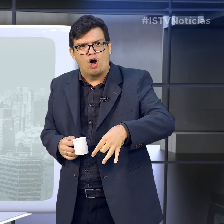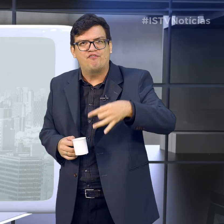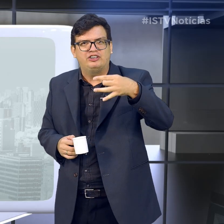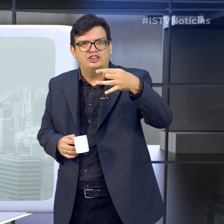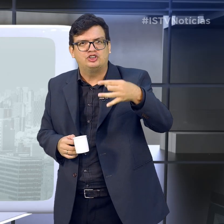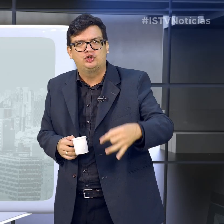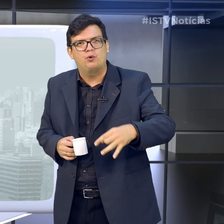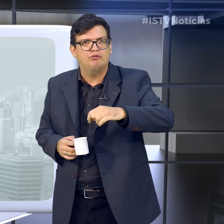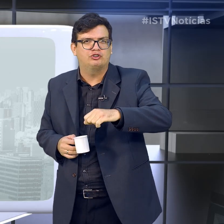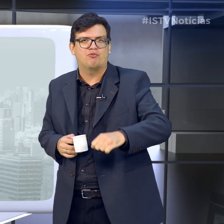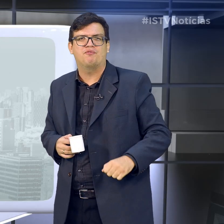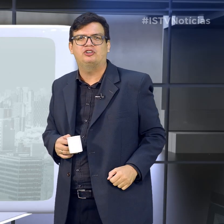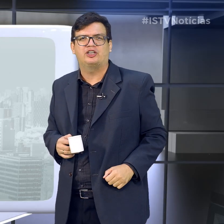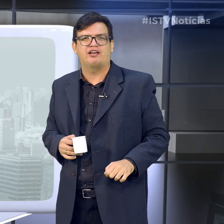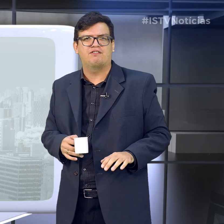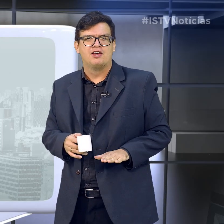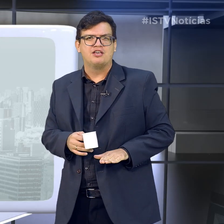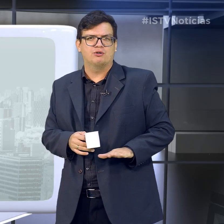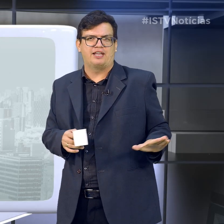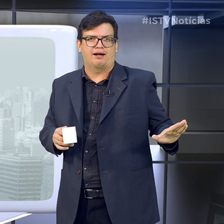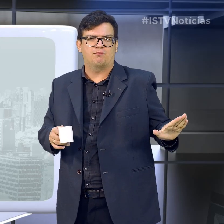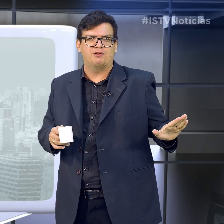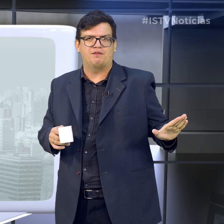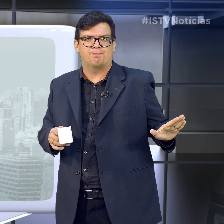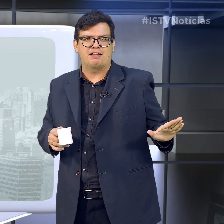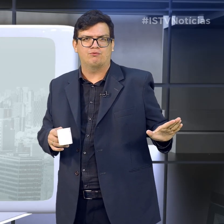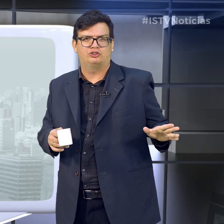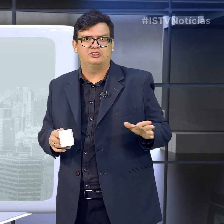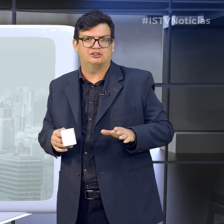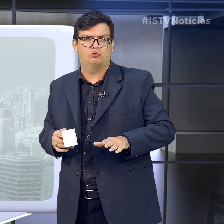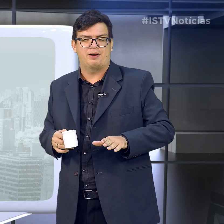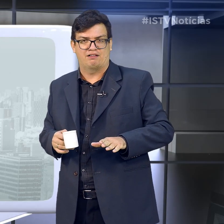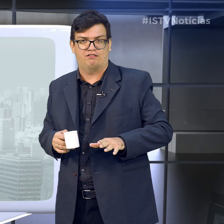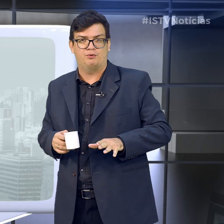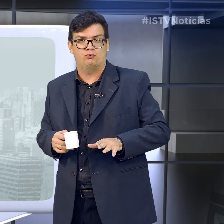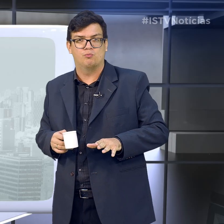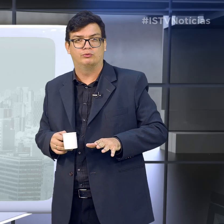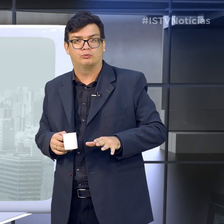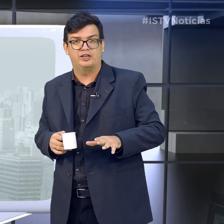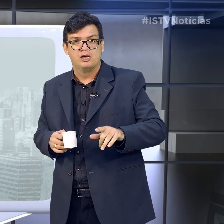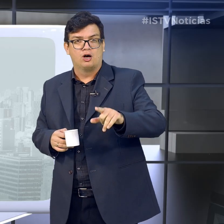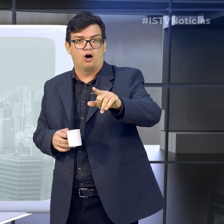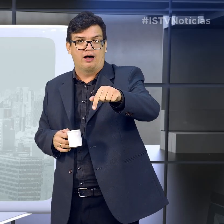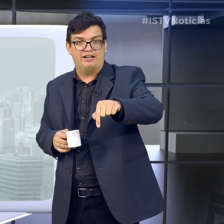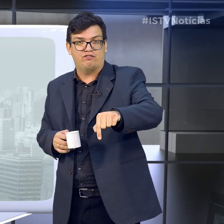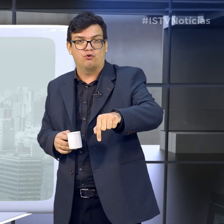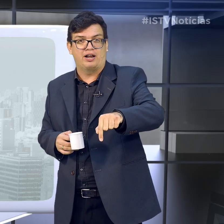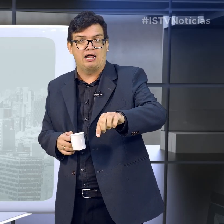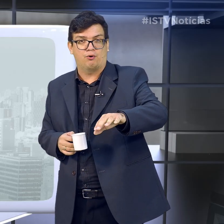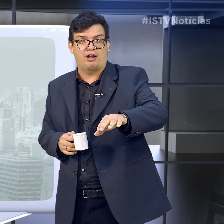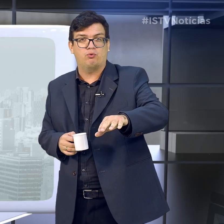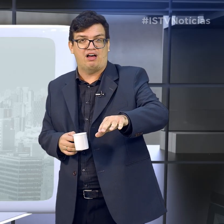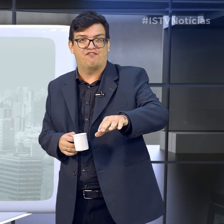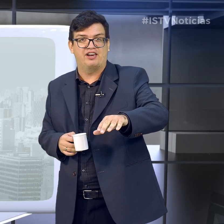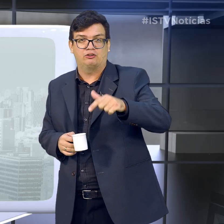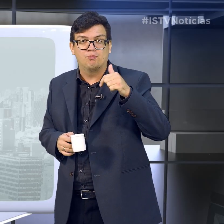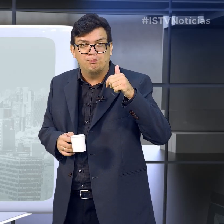9 de junho de 2023 e eu trago as principais notícias do Brasil e do mundo hein ó esse horário é o horário do café Então